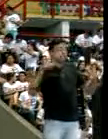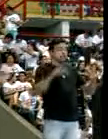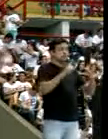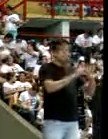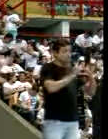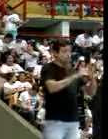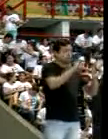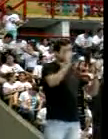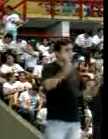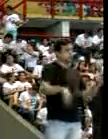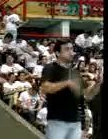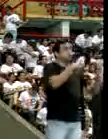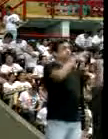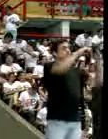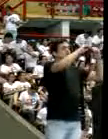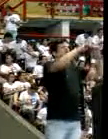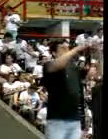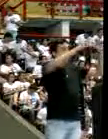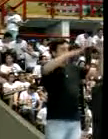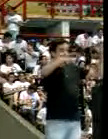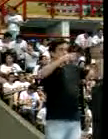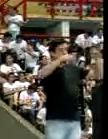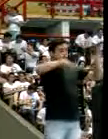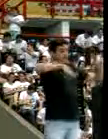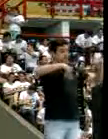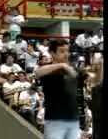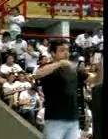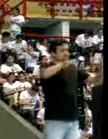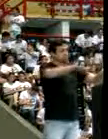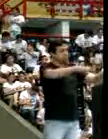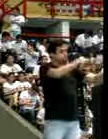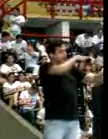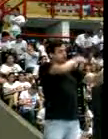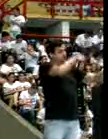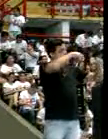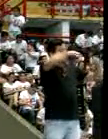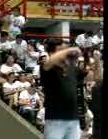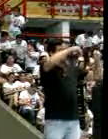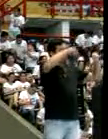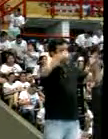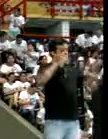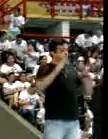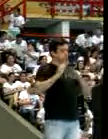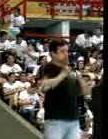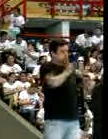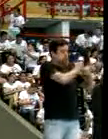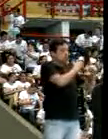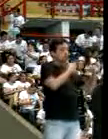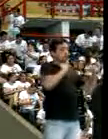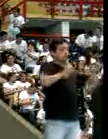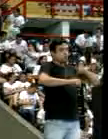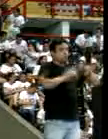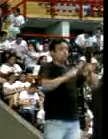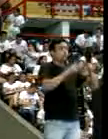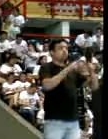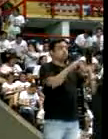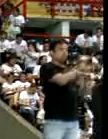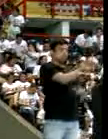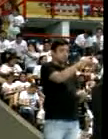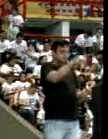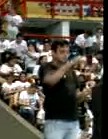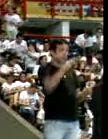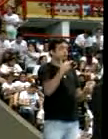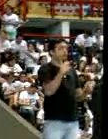dunas na beira da praia. São áreas de preservação permanente. Não se